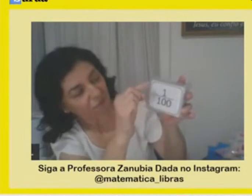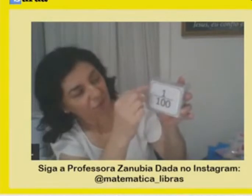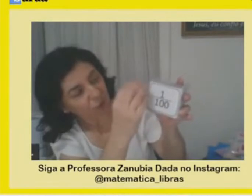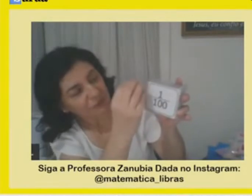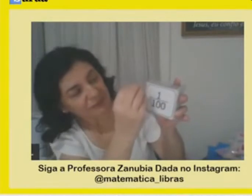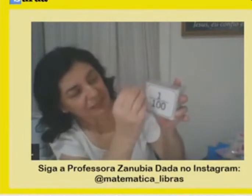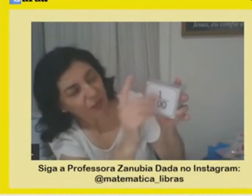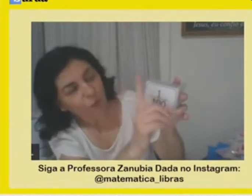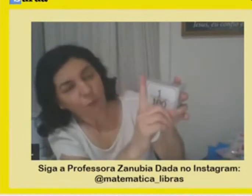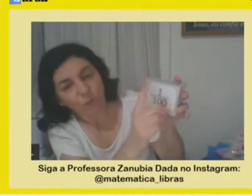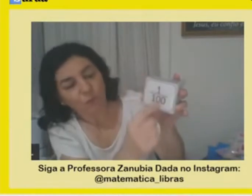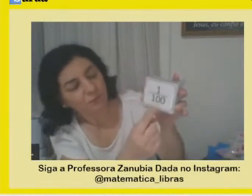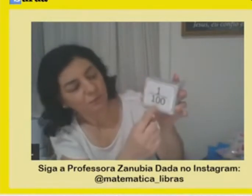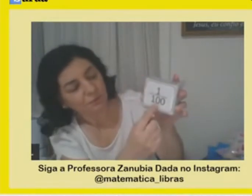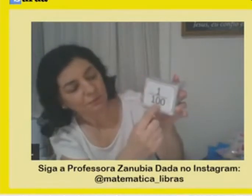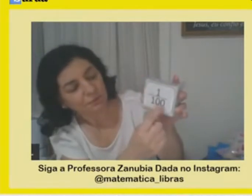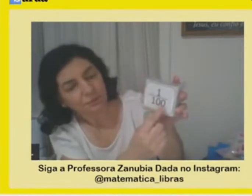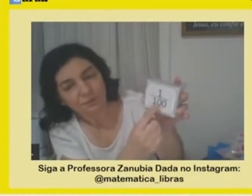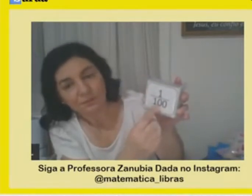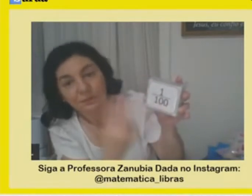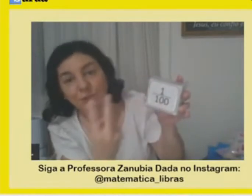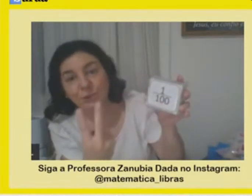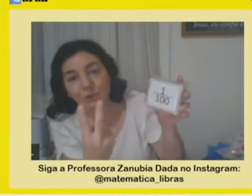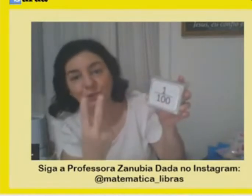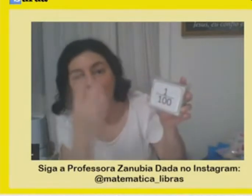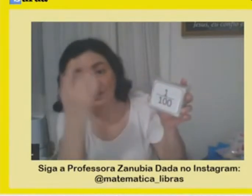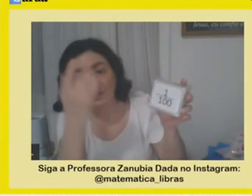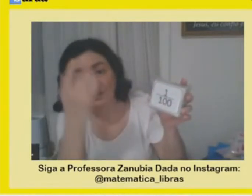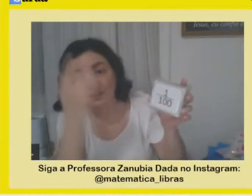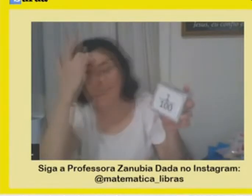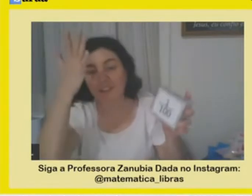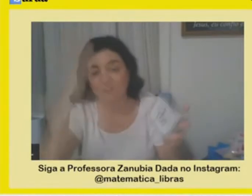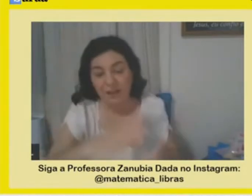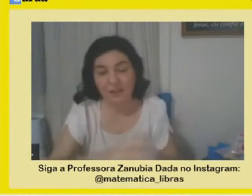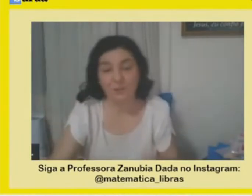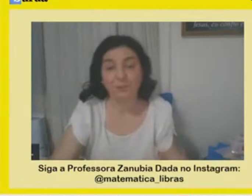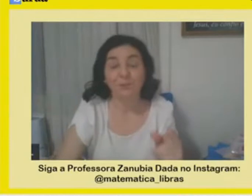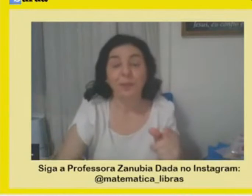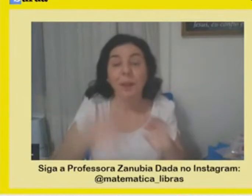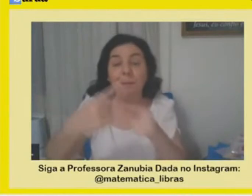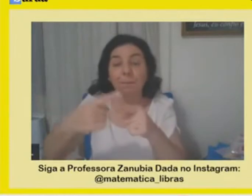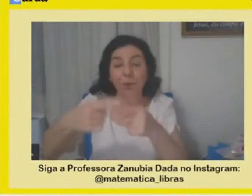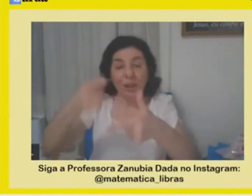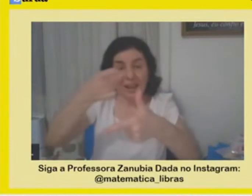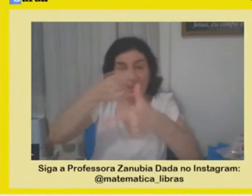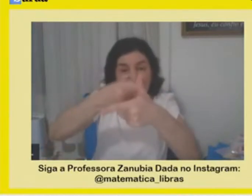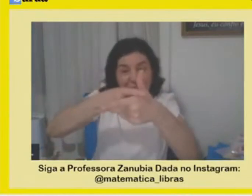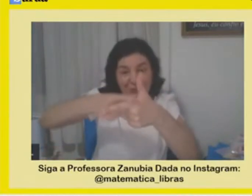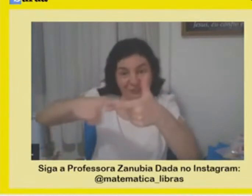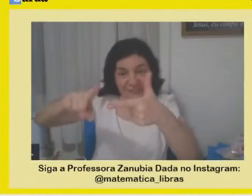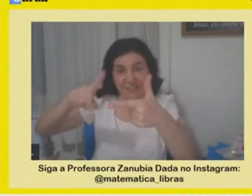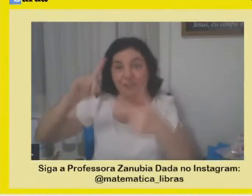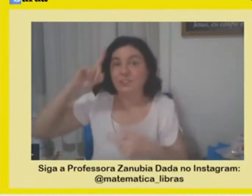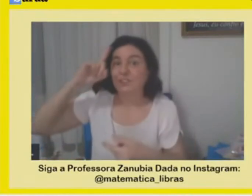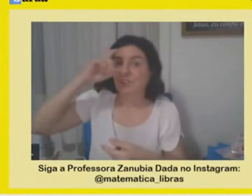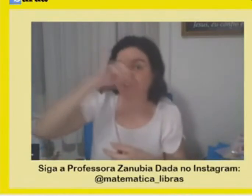então vem o 0,01. São 2 zeros. Que é uma forma mais